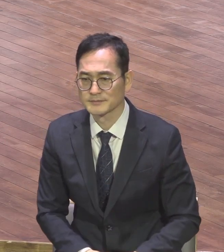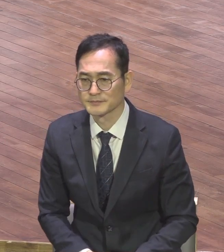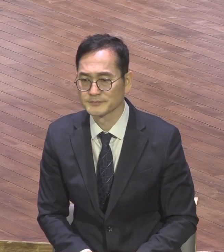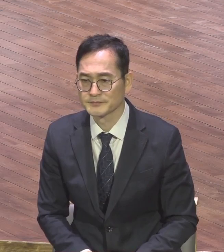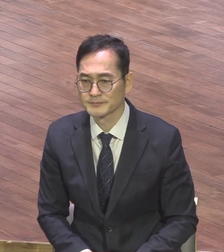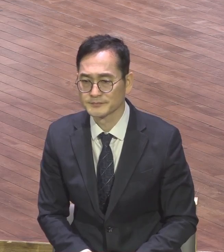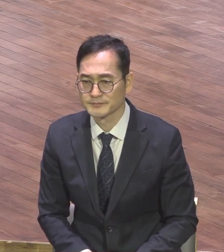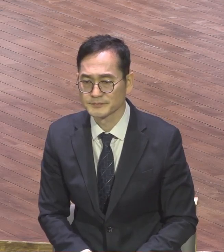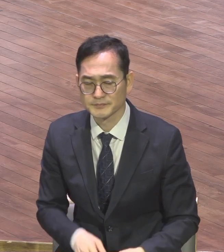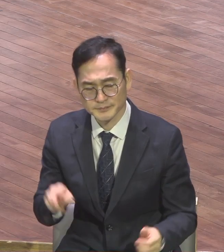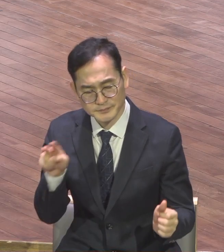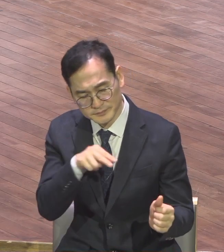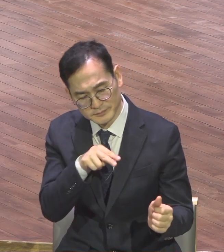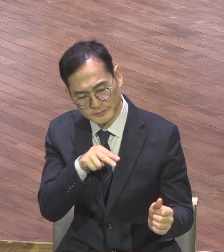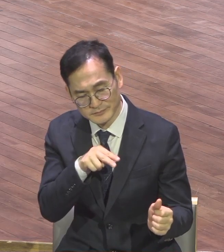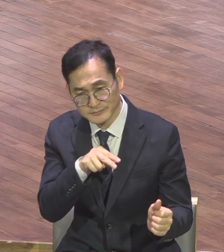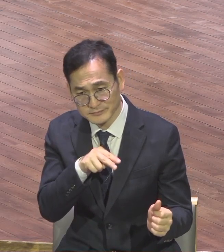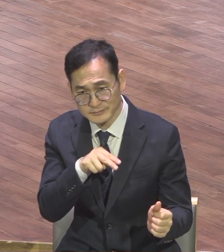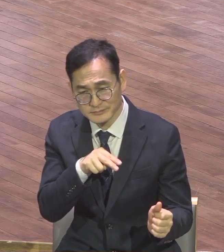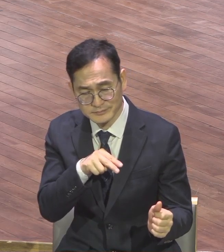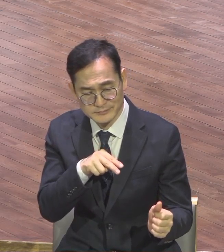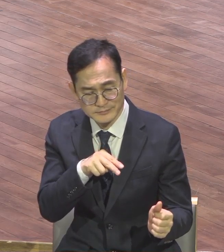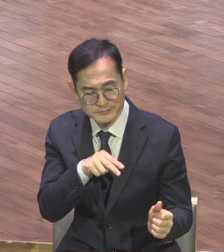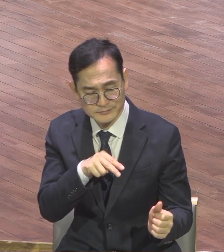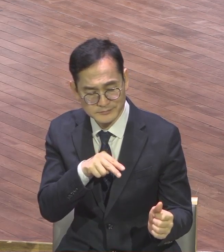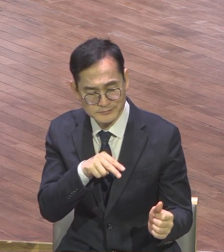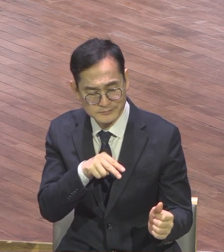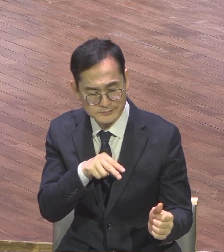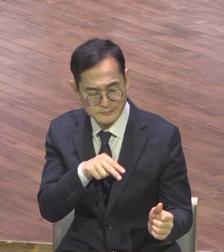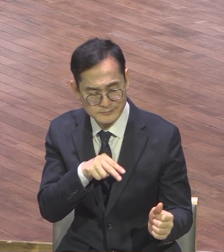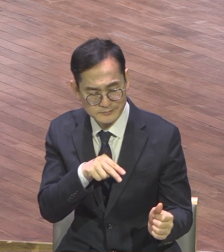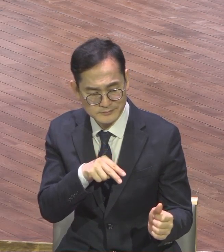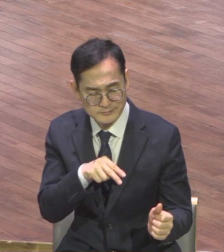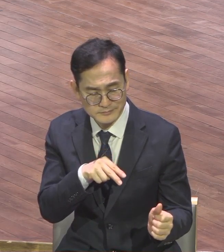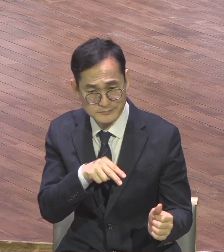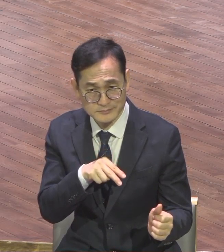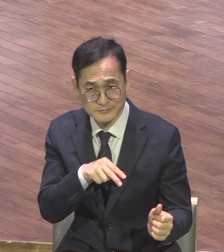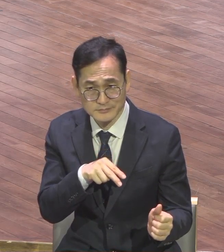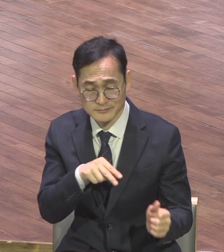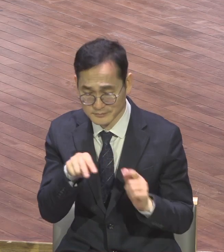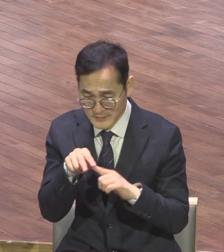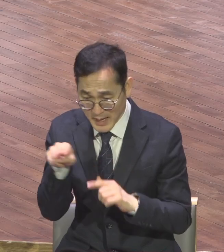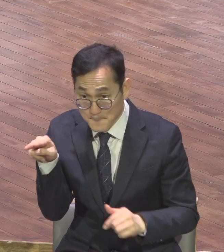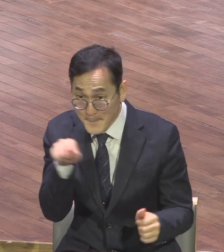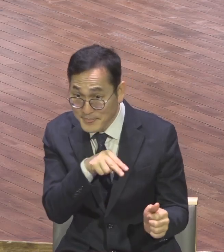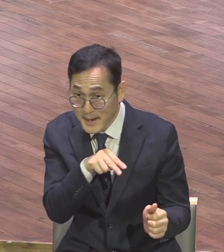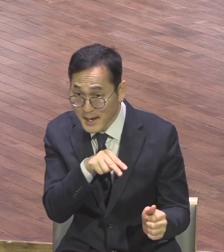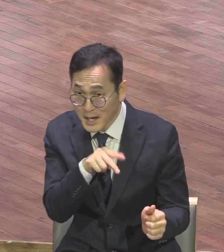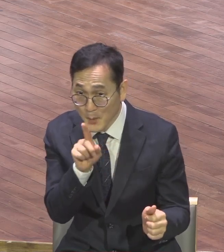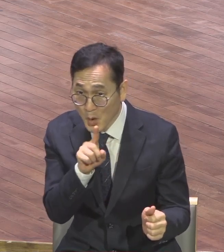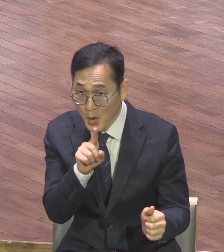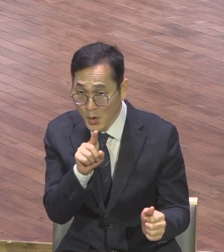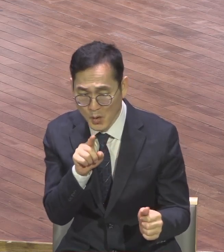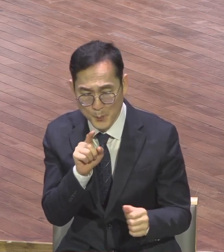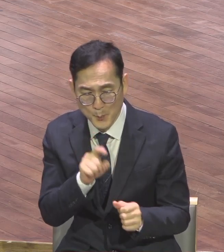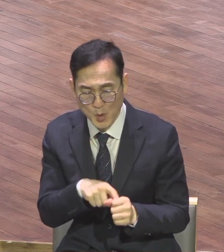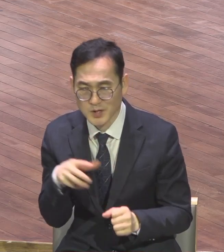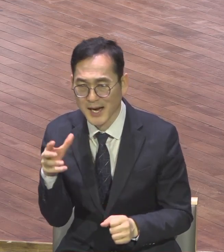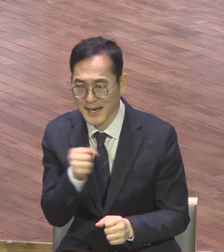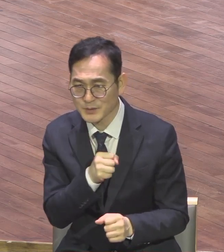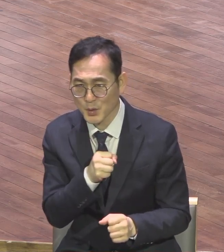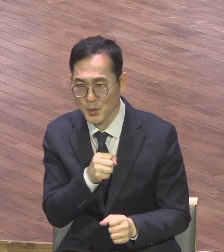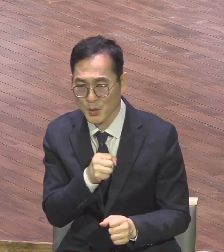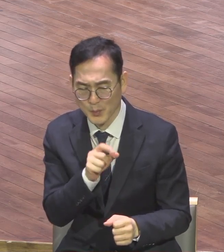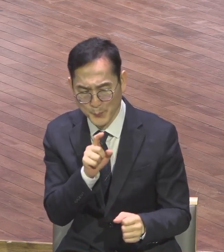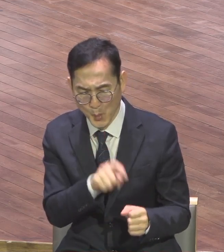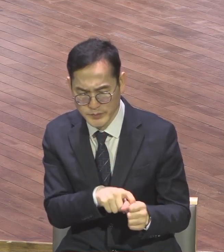주목하여, 주목했다. 아테니사스라는 헬라 말인데 주목했다 이 말은 분명한 목적을 가지고 보았다 그런